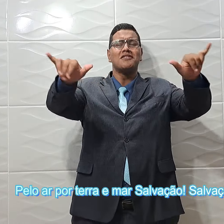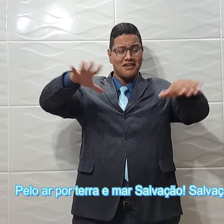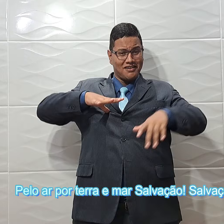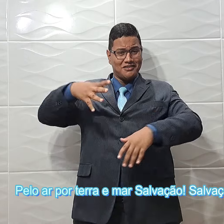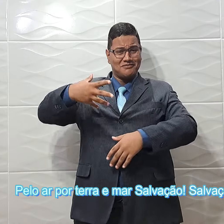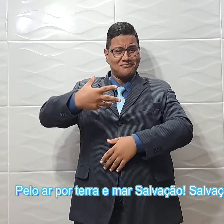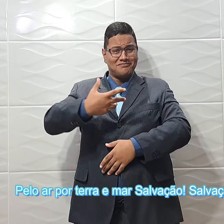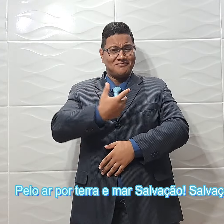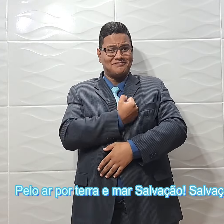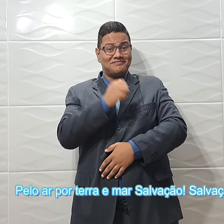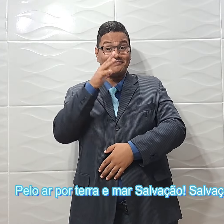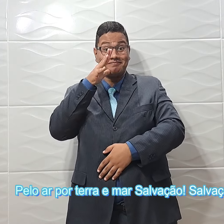Salvação,